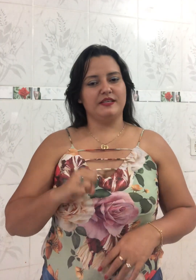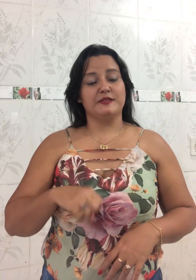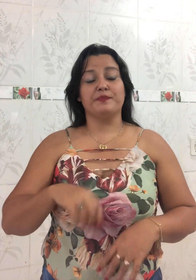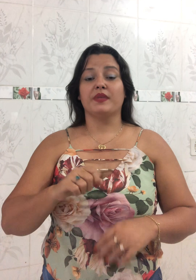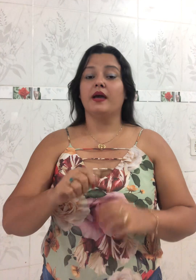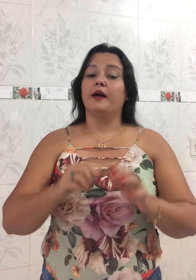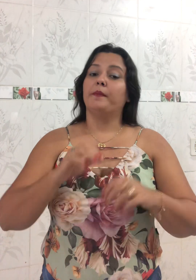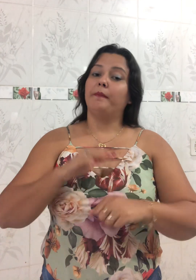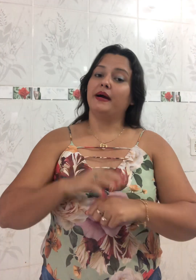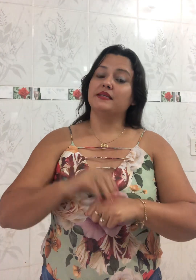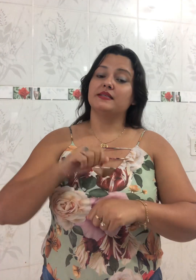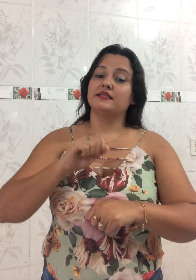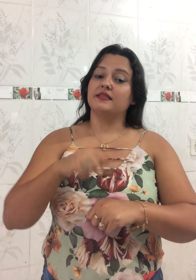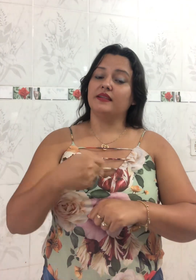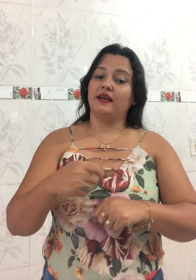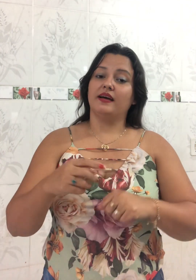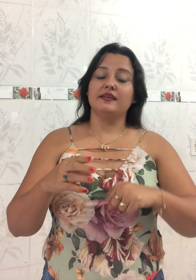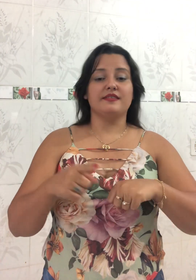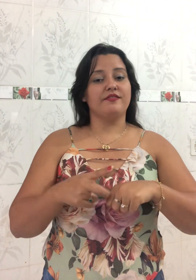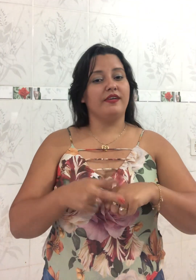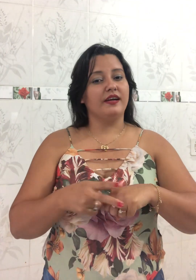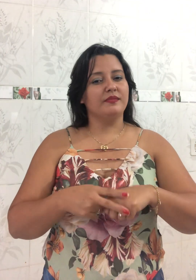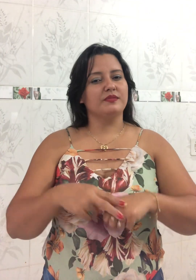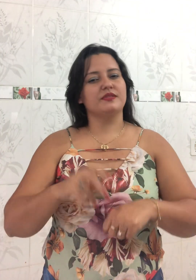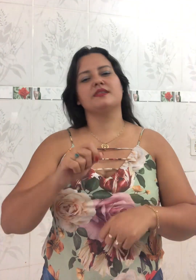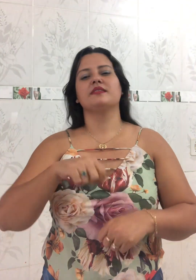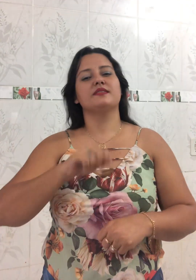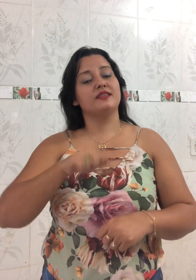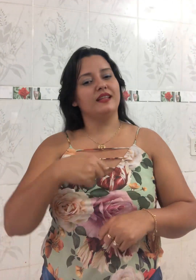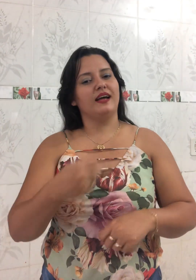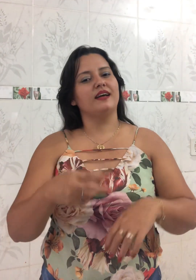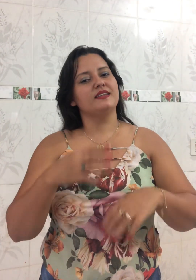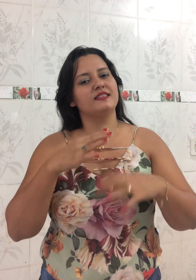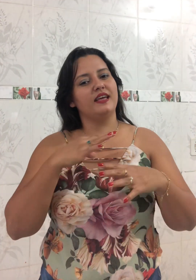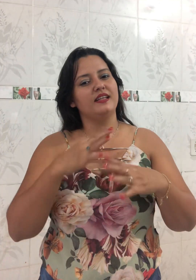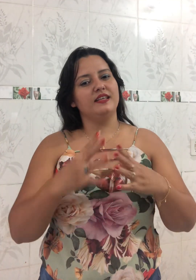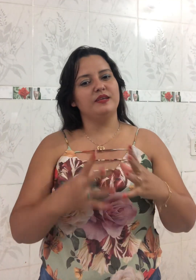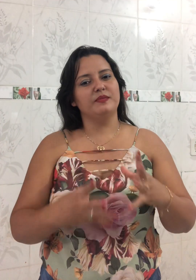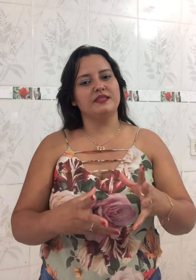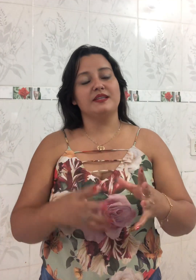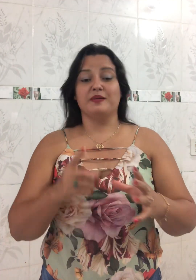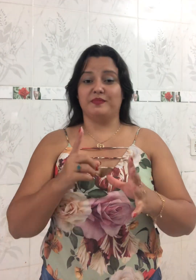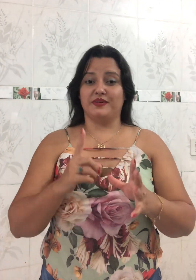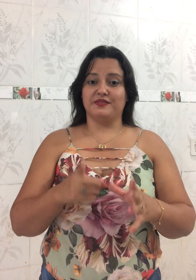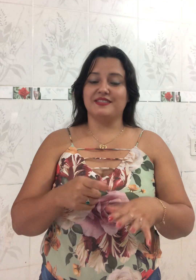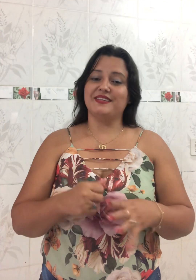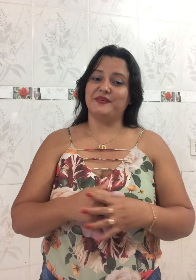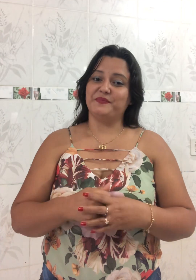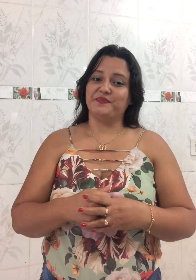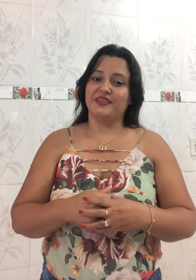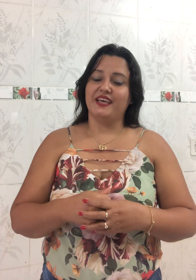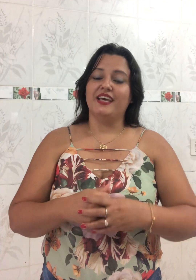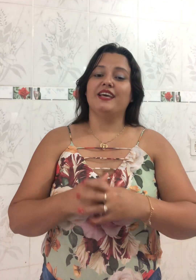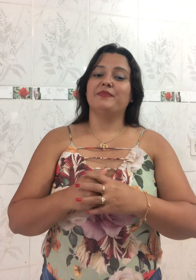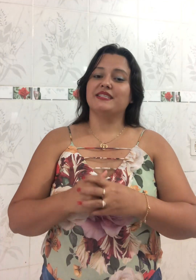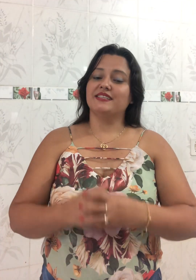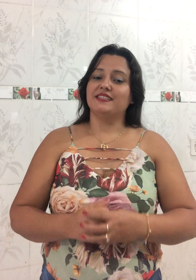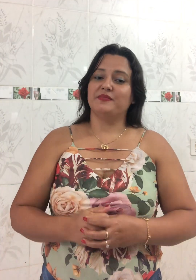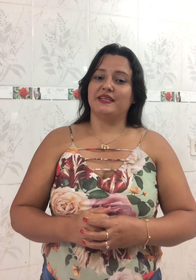vocês mais sinais em verbos, sinais em libras para você. Mas antes de mais